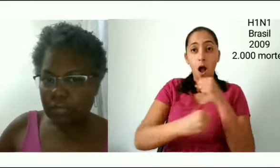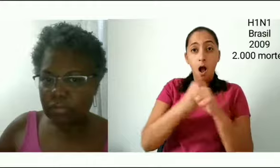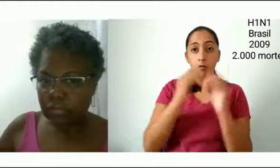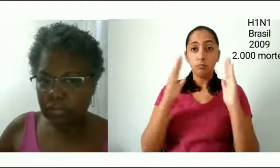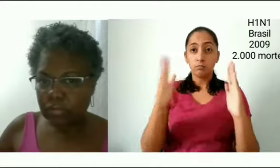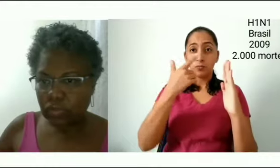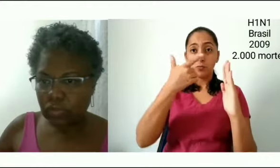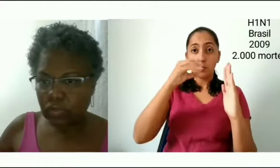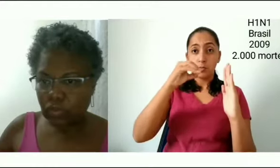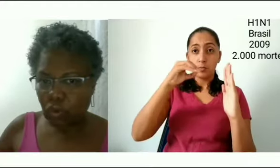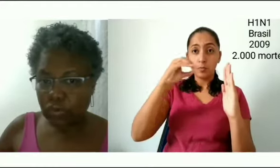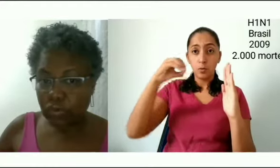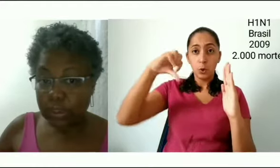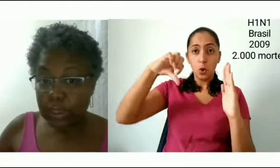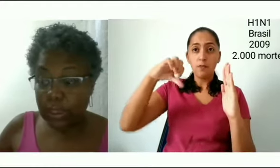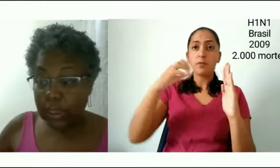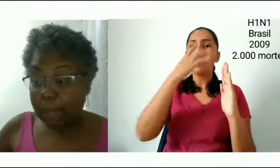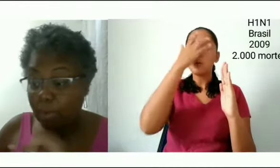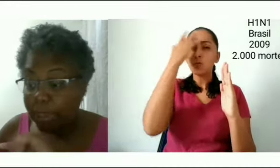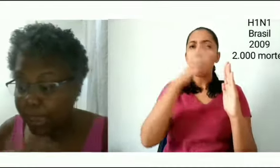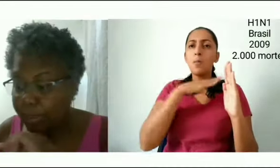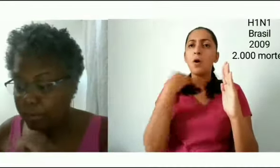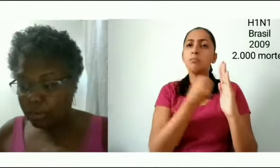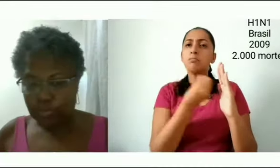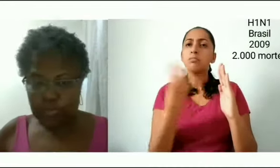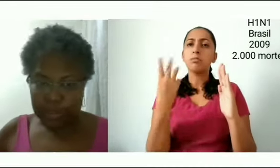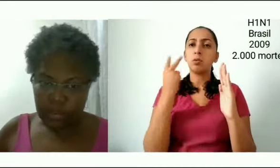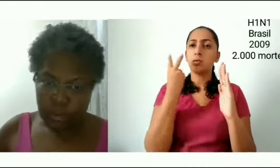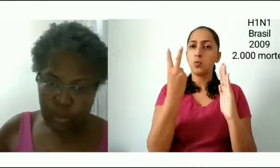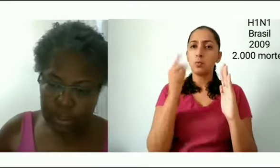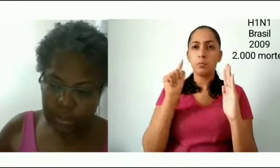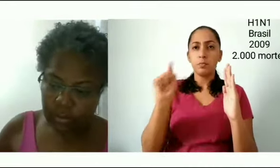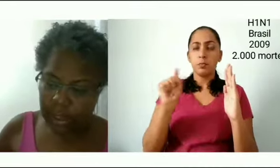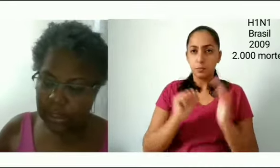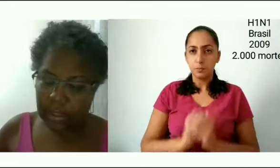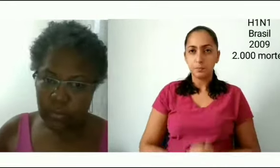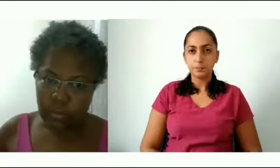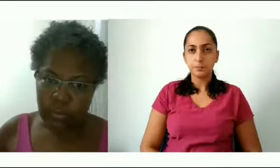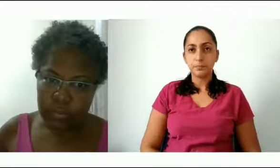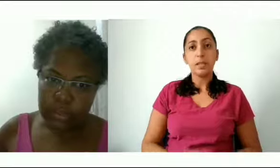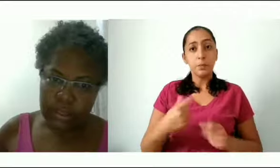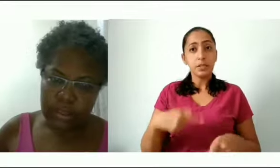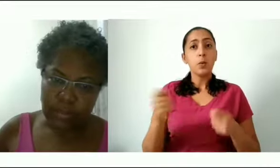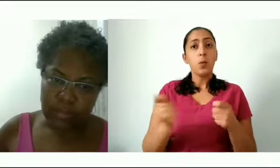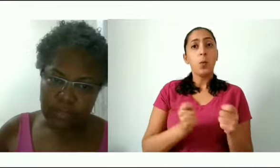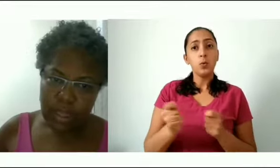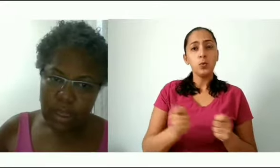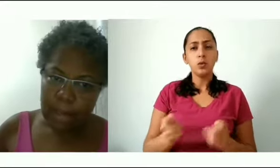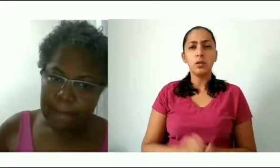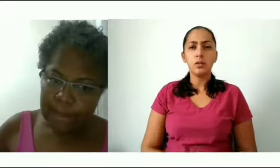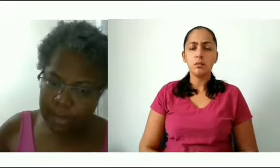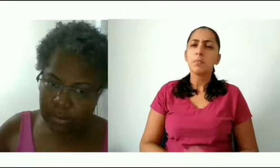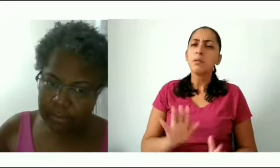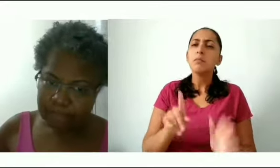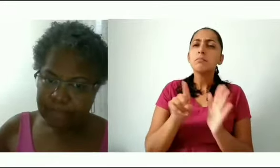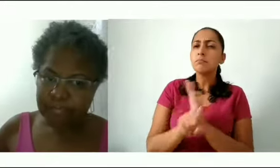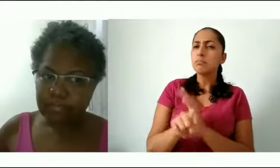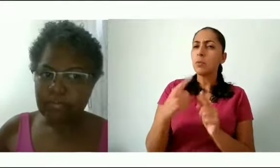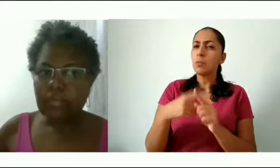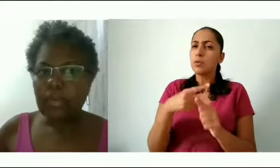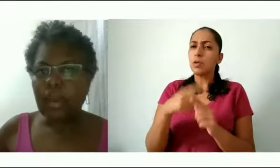ter um controle. E por que 2.000 pessoas morreram no H1N1?